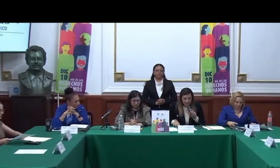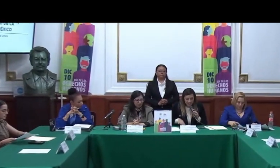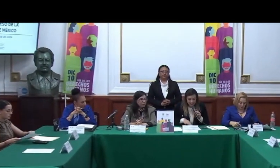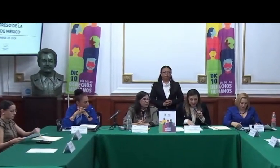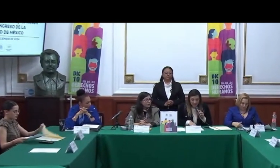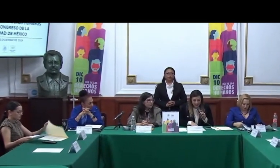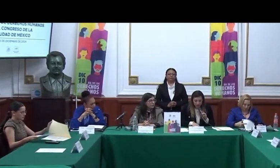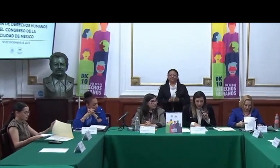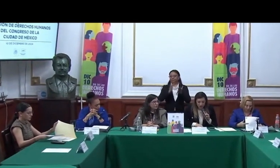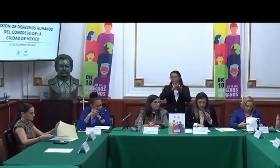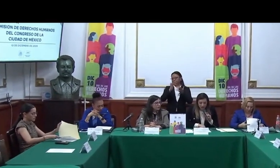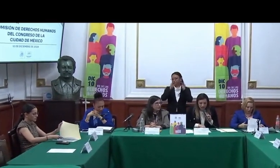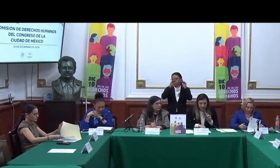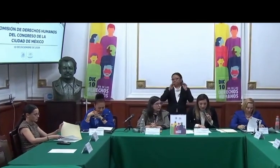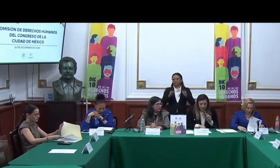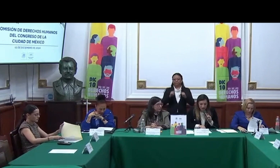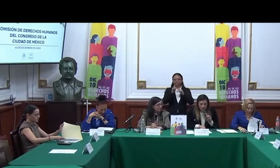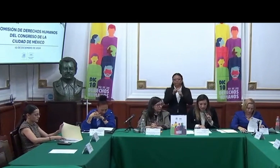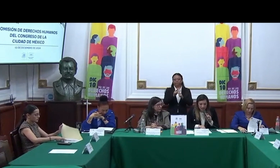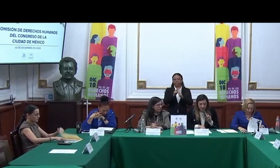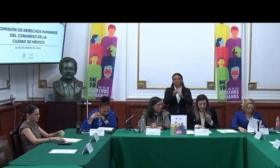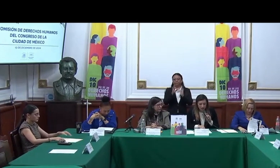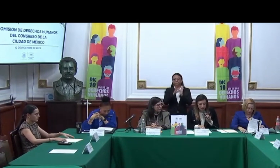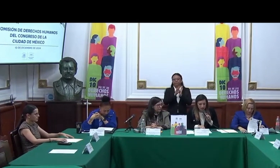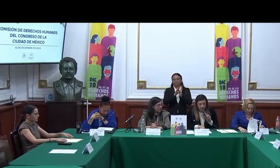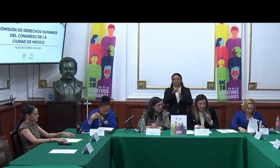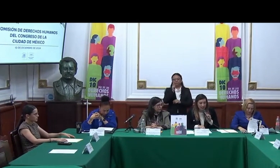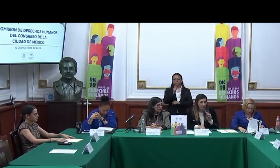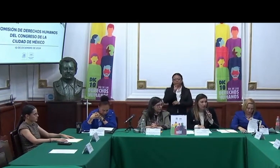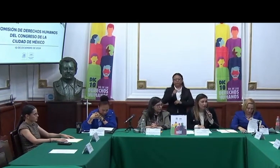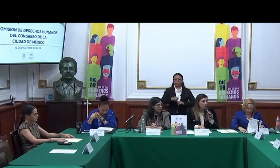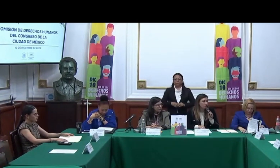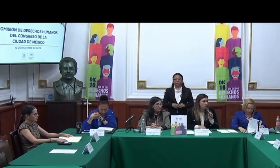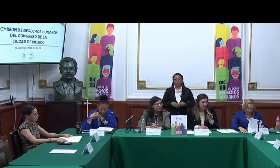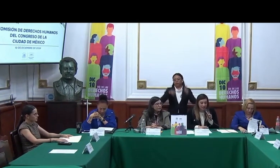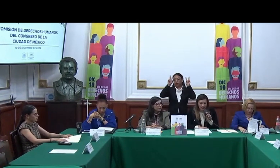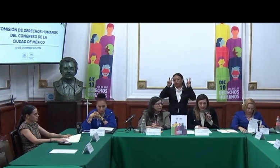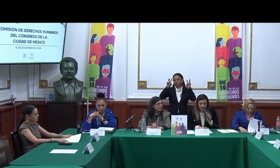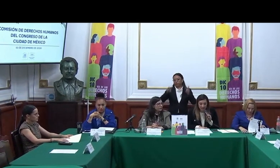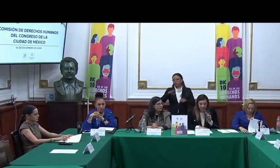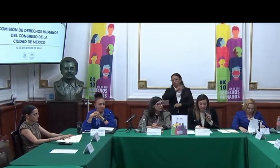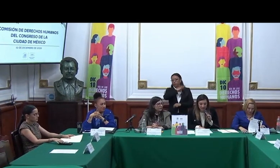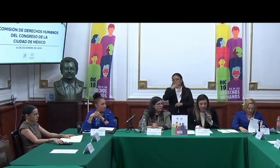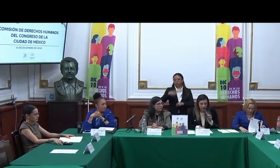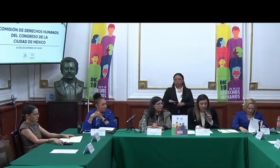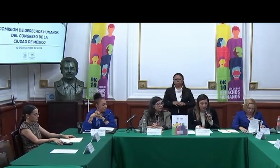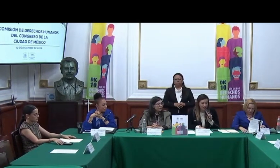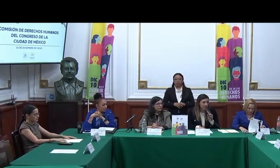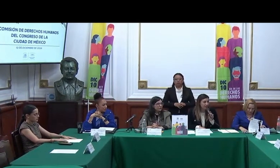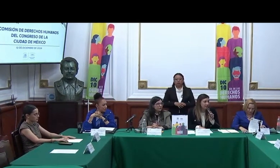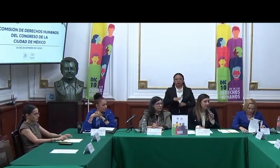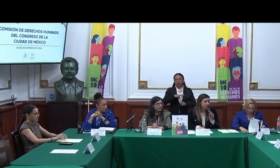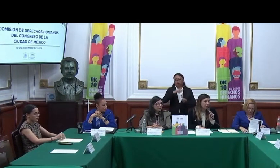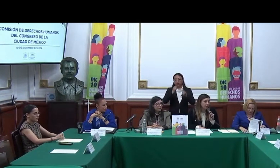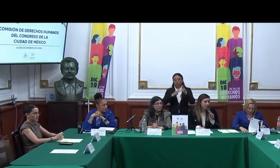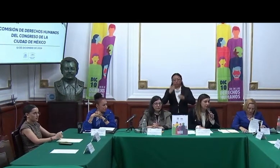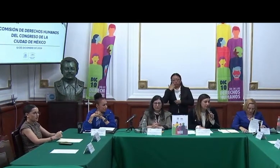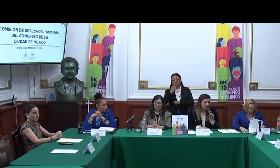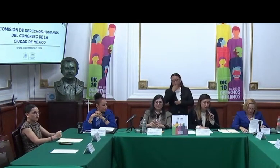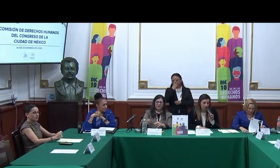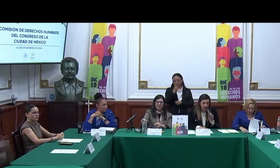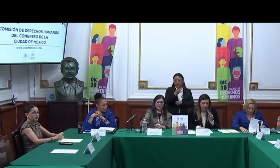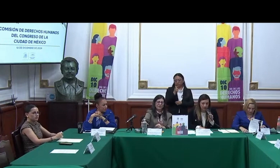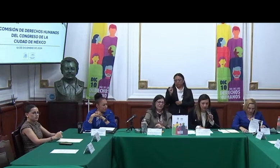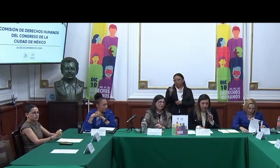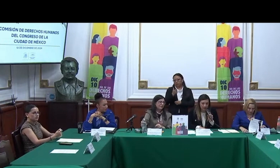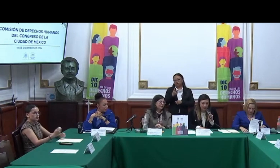Gracias. El siguiente asunto enlistado en el orden del día corresponde a los asuntos generales. Si alguien desea anotarse en lista de oradores,